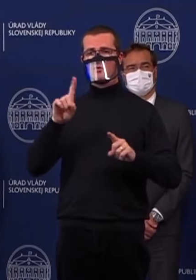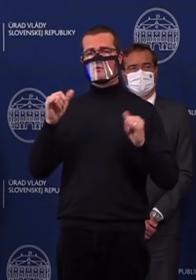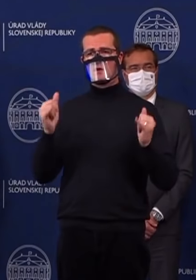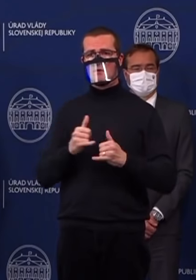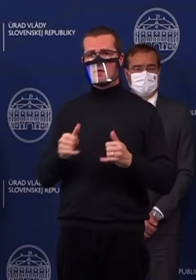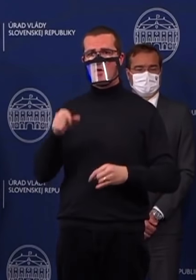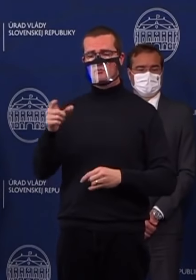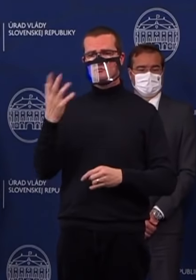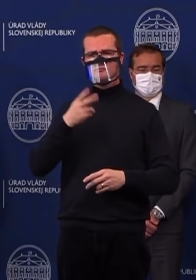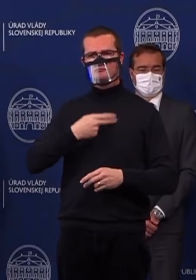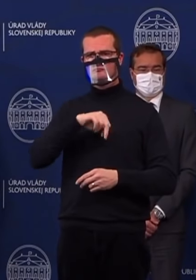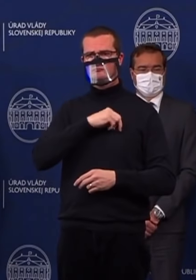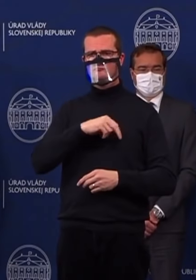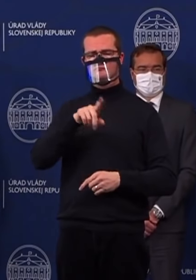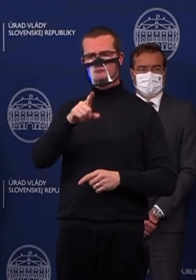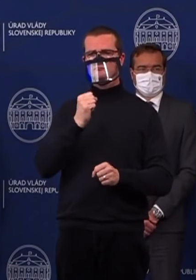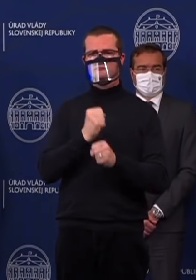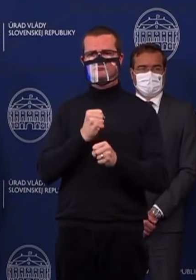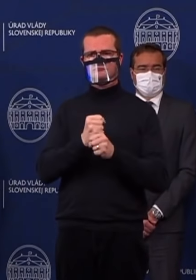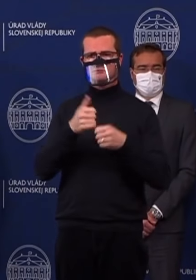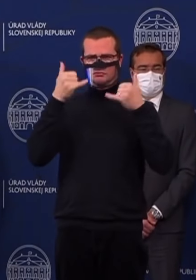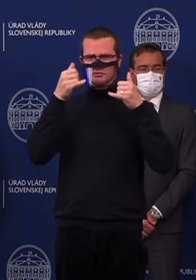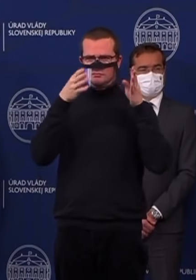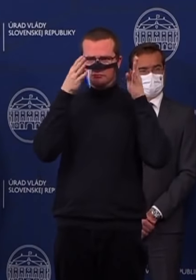to brali veľmi zodpovedne.